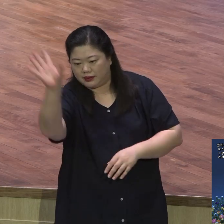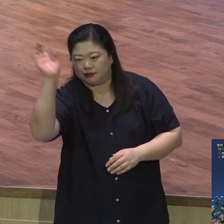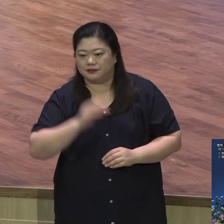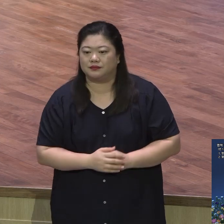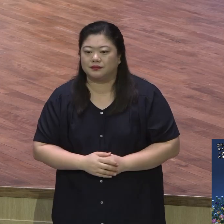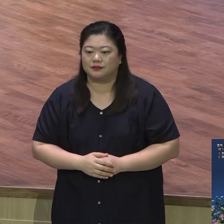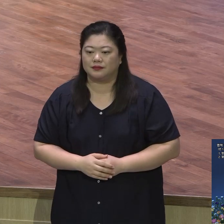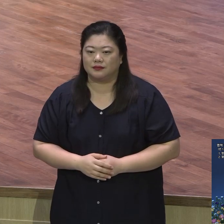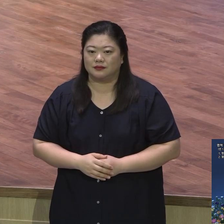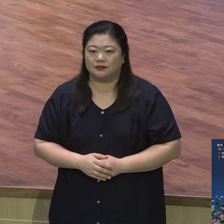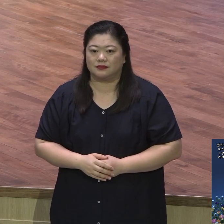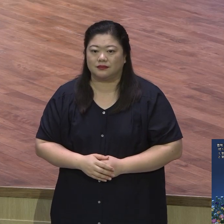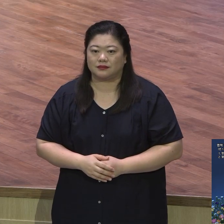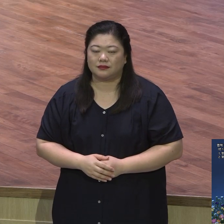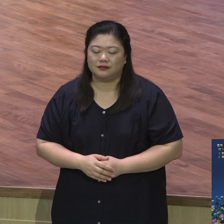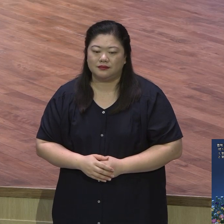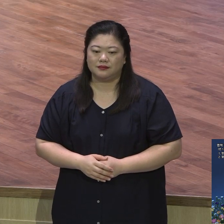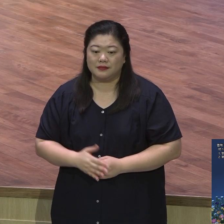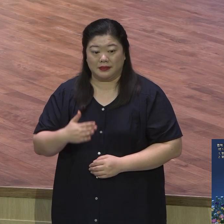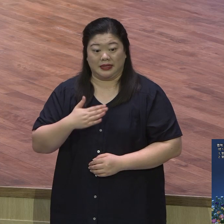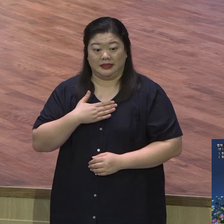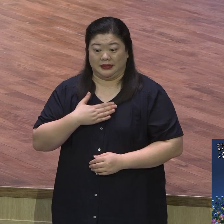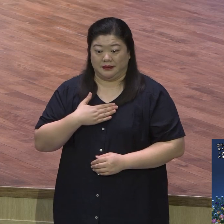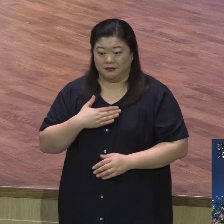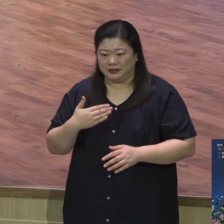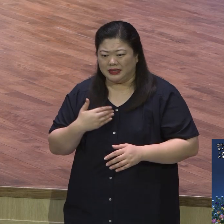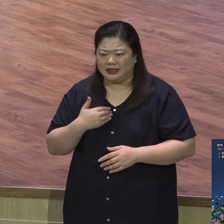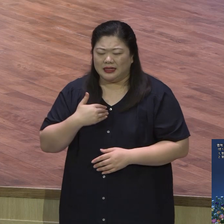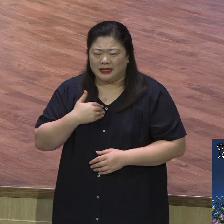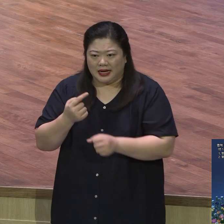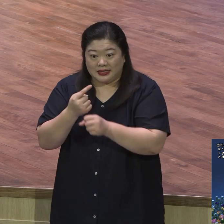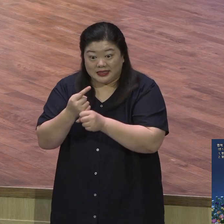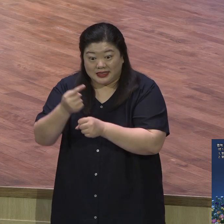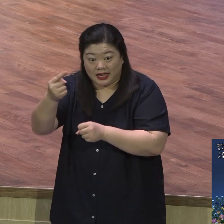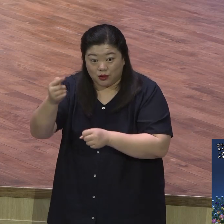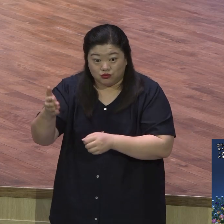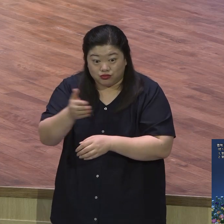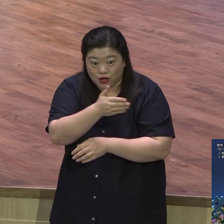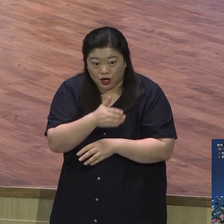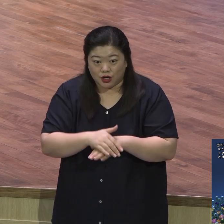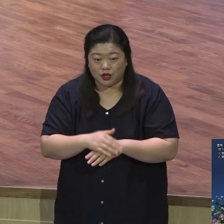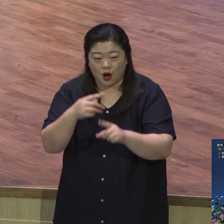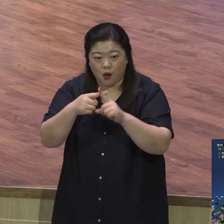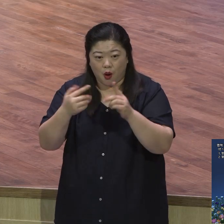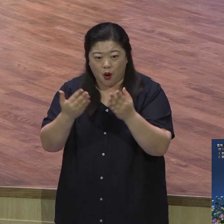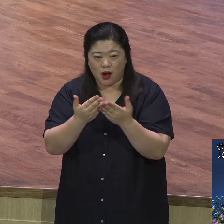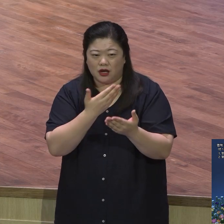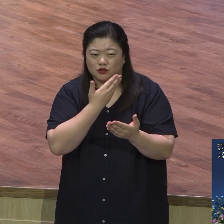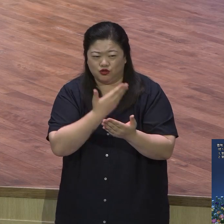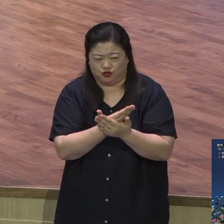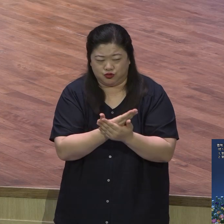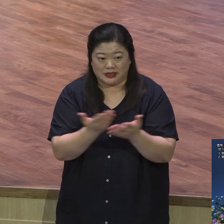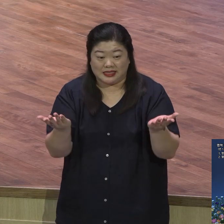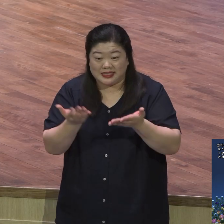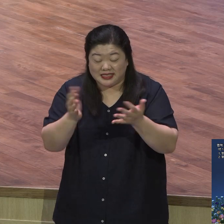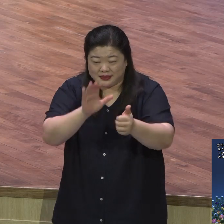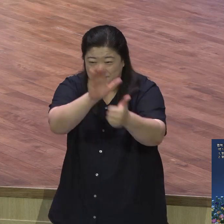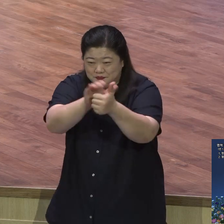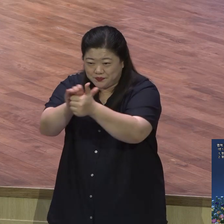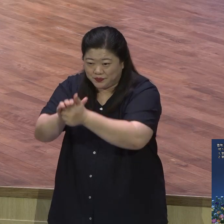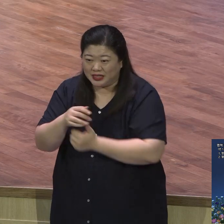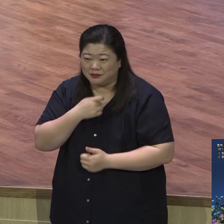50대로 다 이 교회가 지금 젊으셔야 됩니다 그래서 50대로 중요한 일을 다 바뀔 거예요 그래서 그